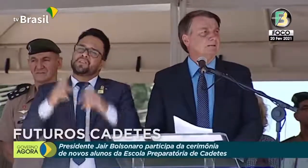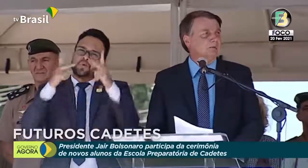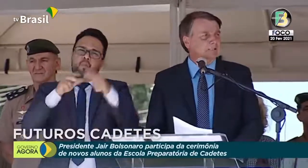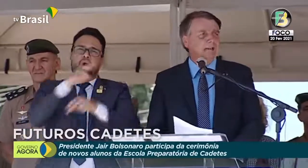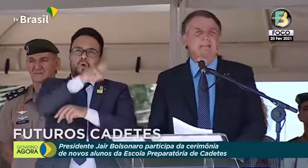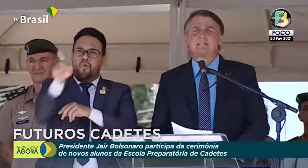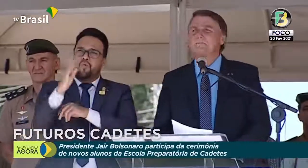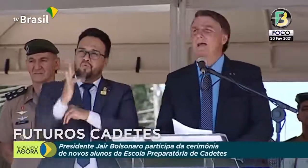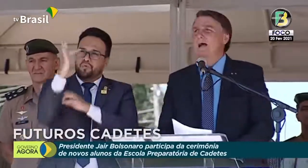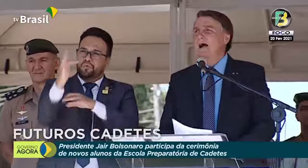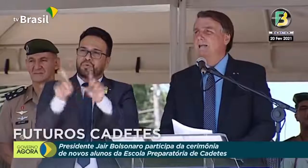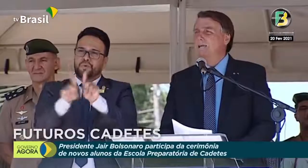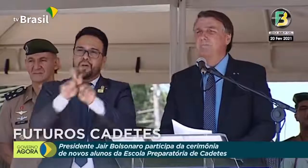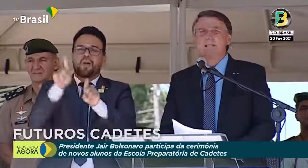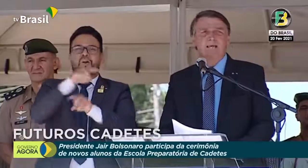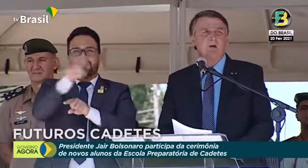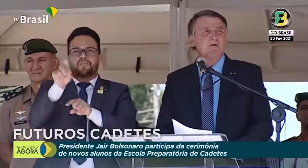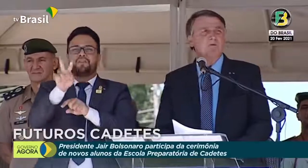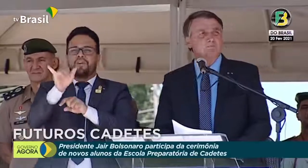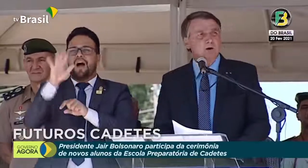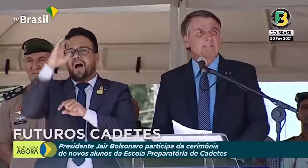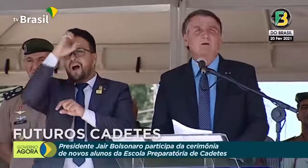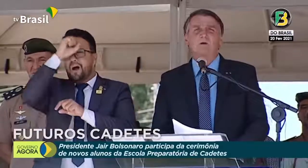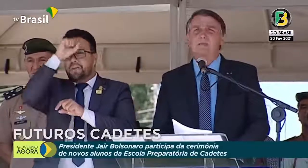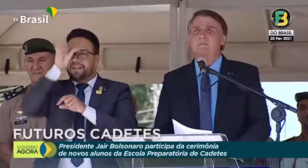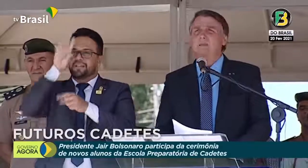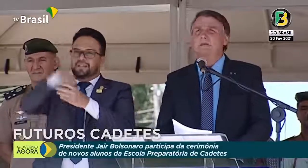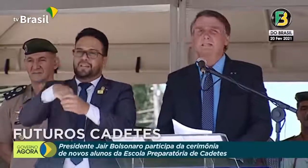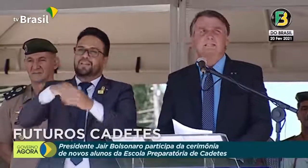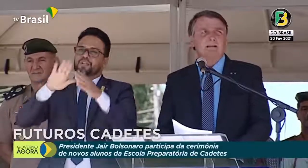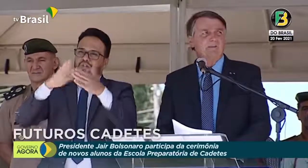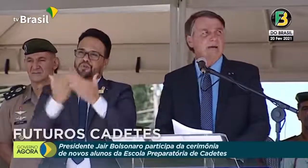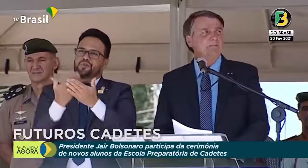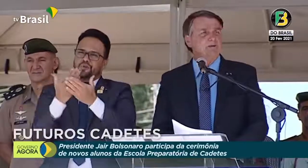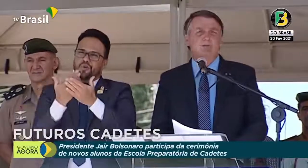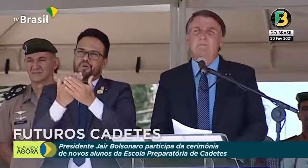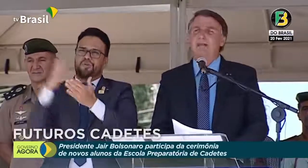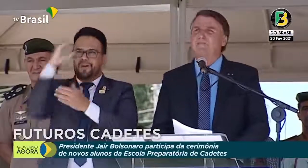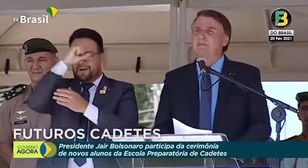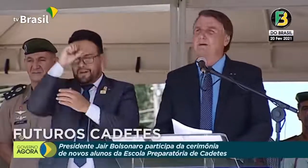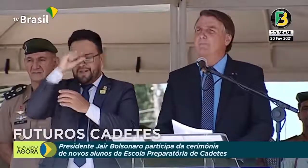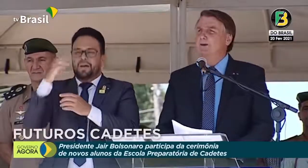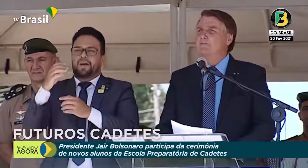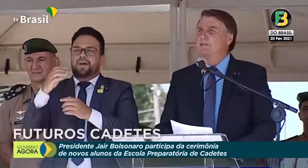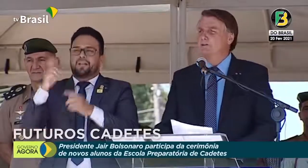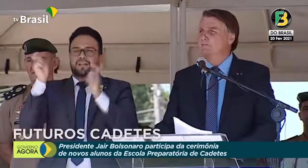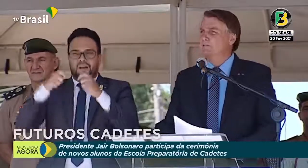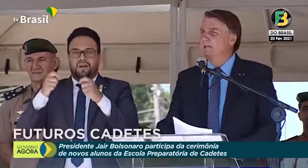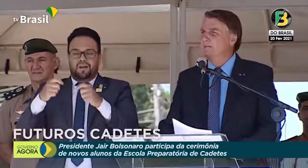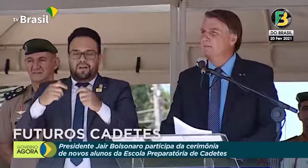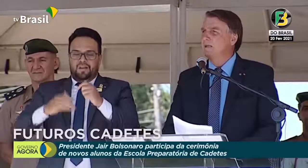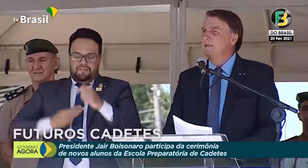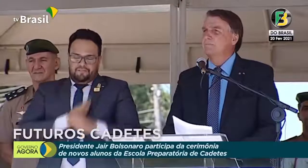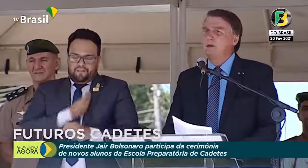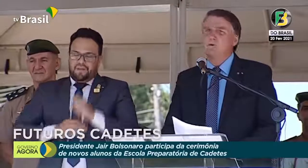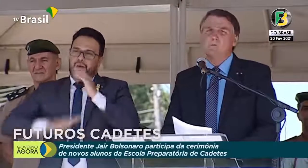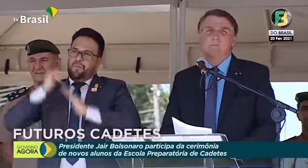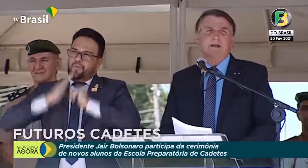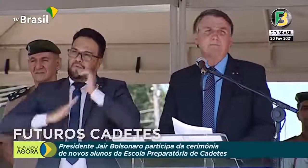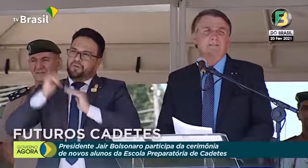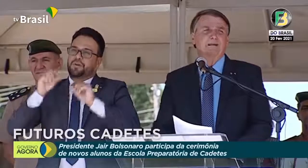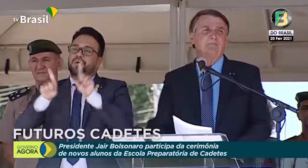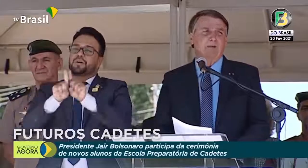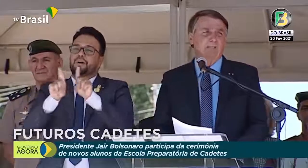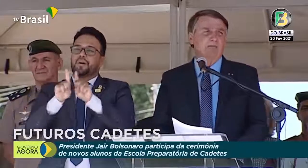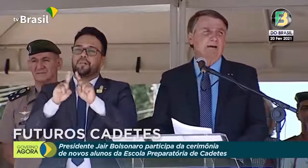vocês. Vocês aqui aprenderão muita coisa que servirá não só para a vida profissional de vocês, bem